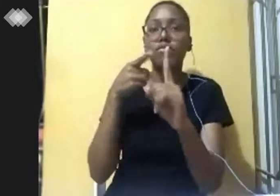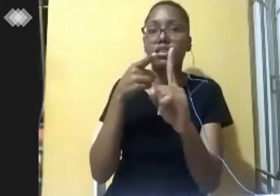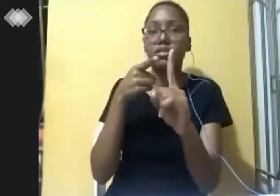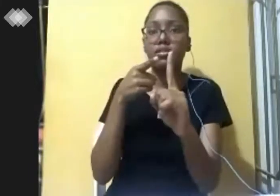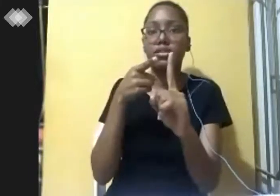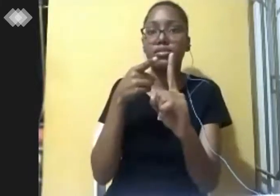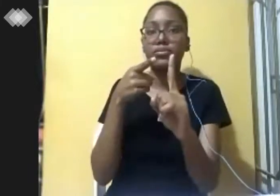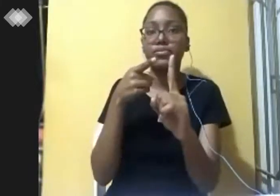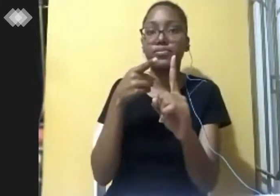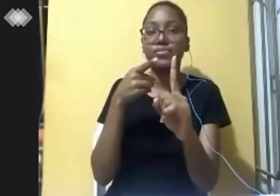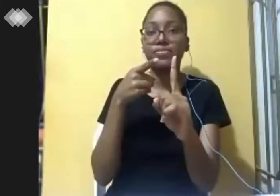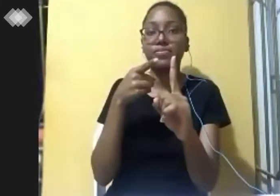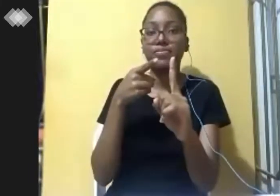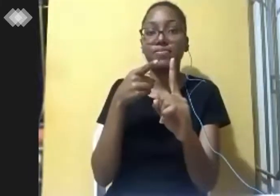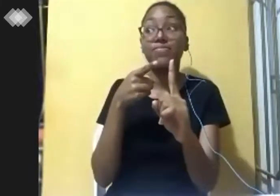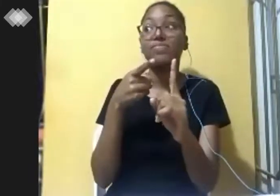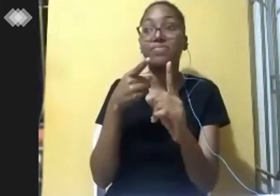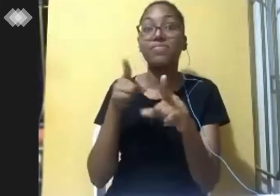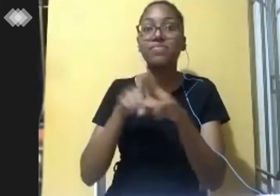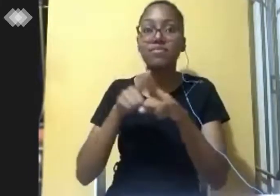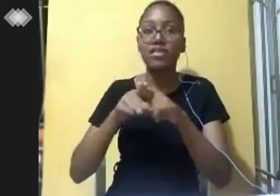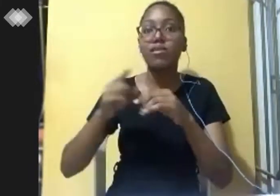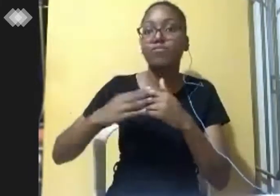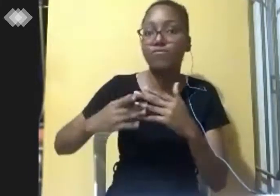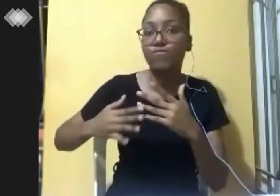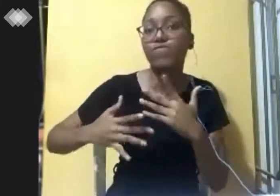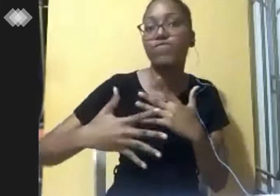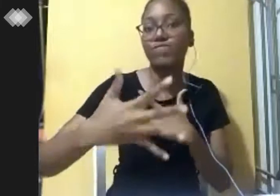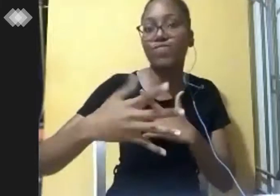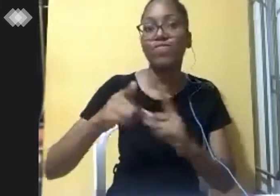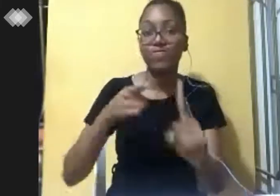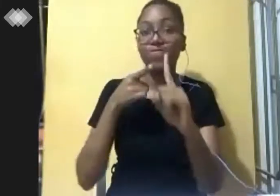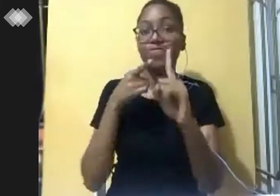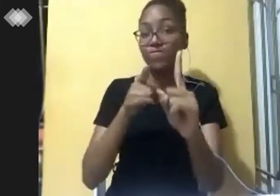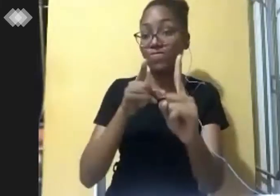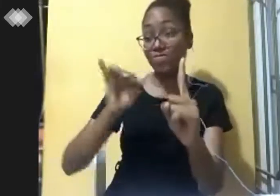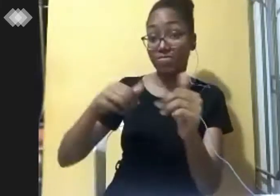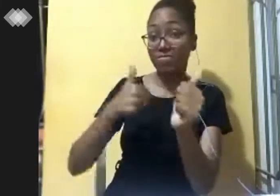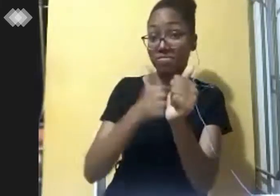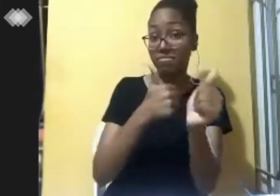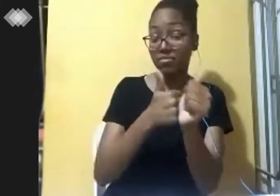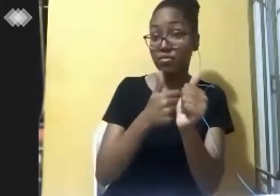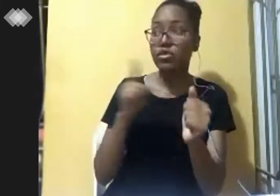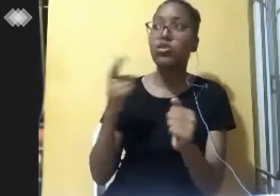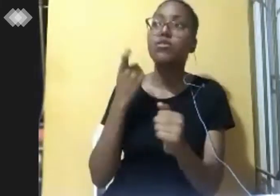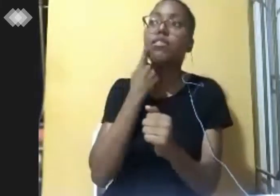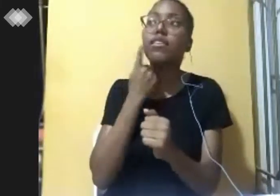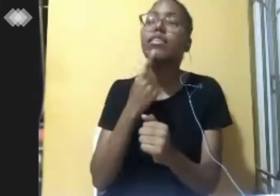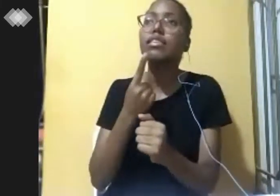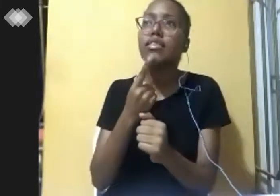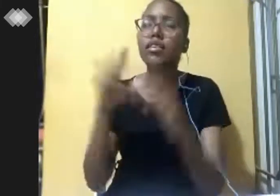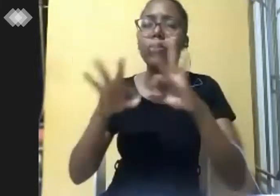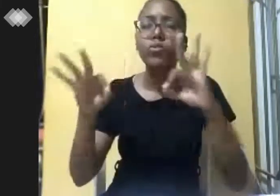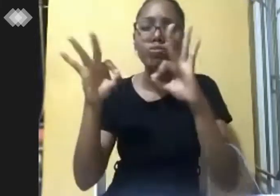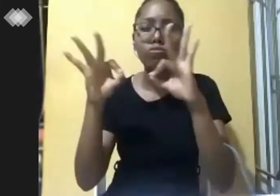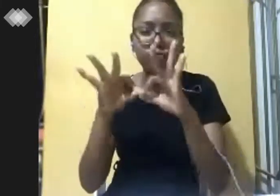serie en adelante que tendremos. Como dijiste, algo muy importante al principio, el deber y